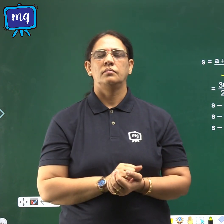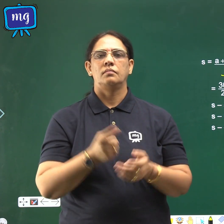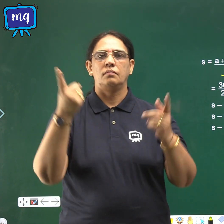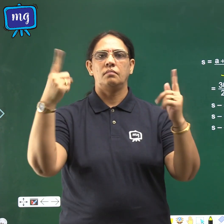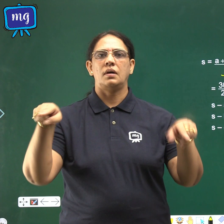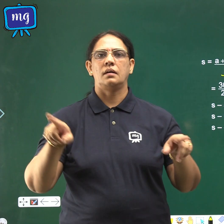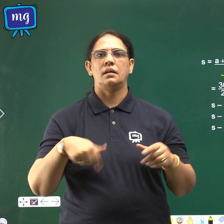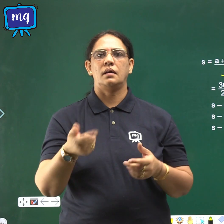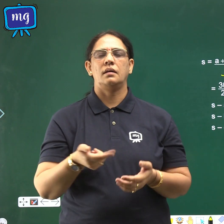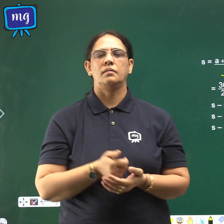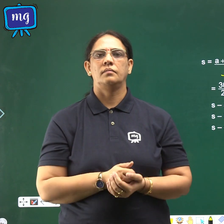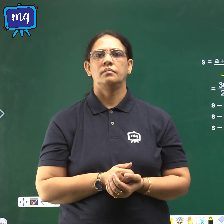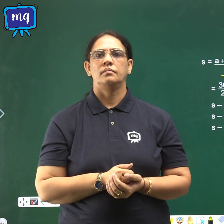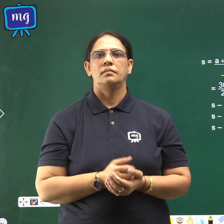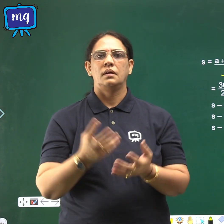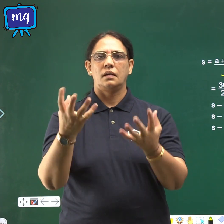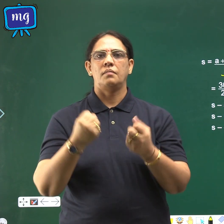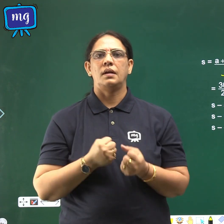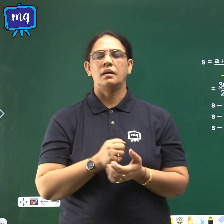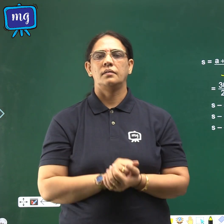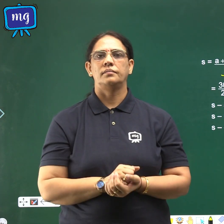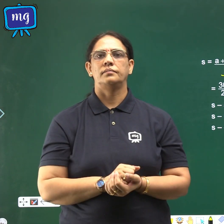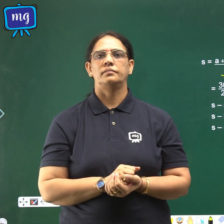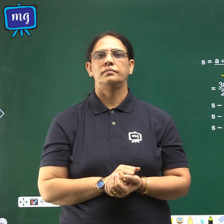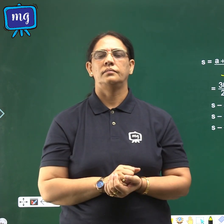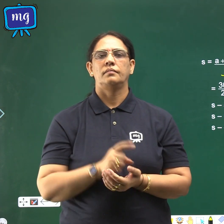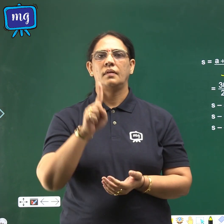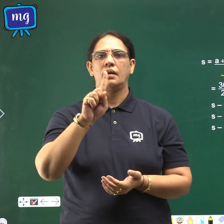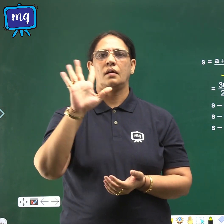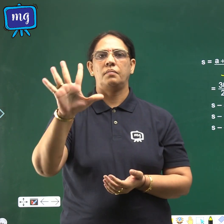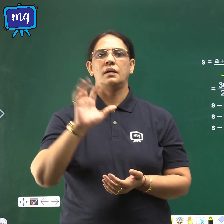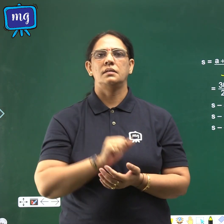भाग देंगे कितना मिला 15।